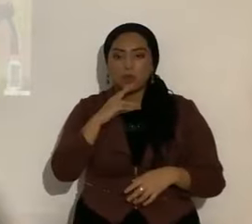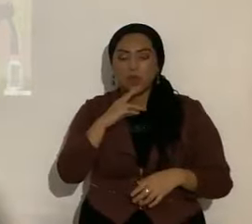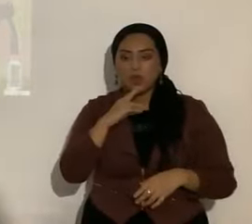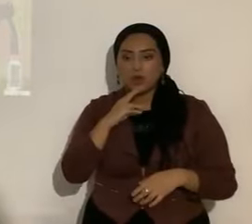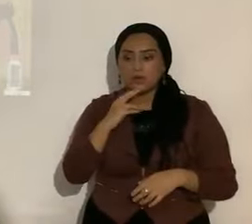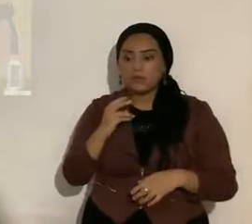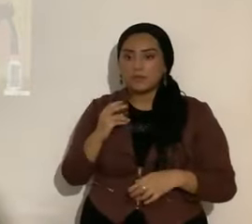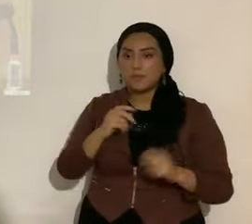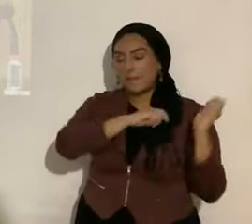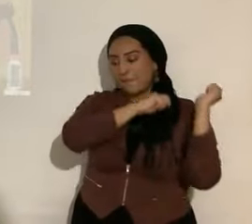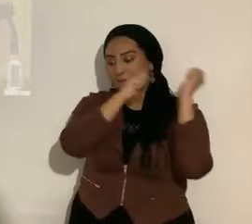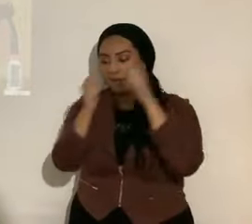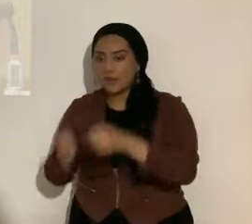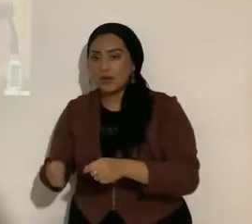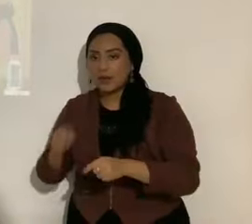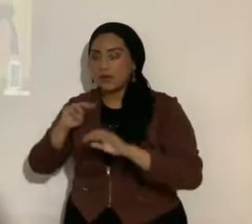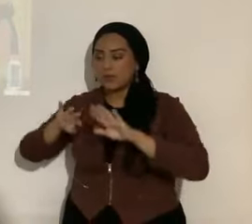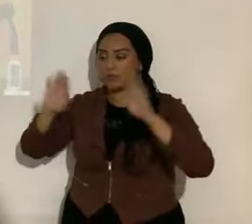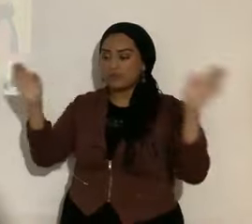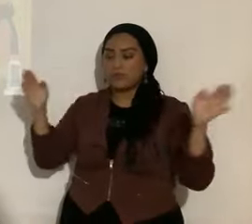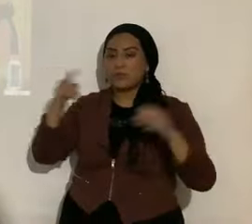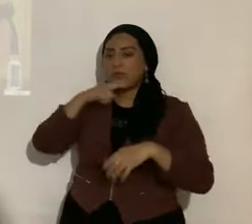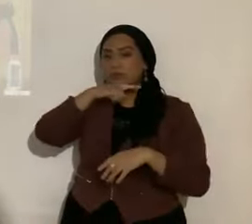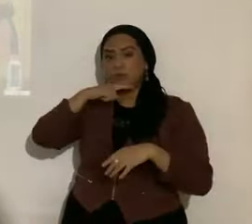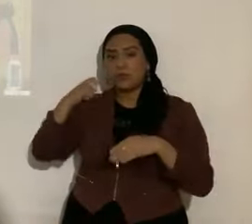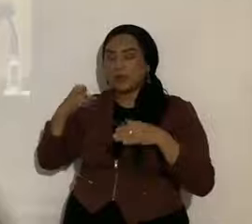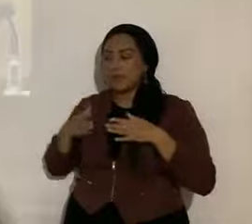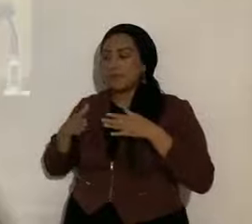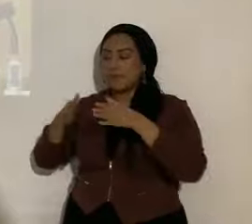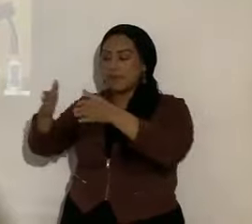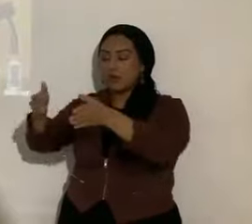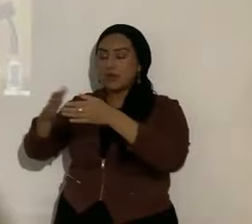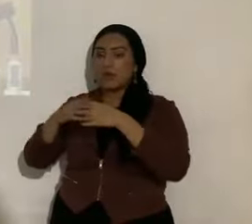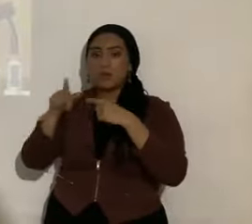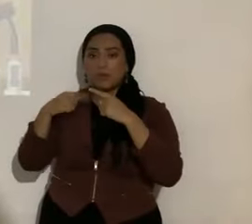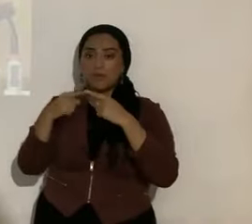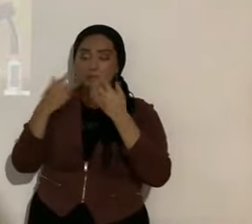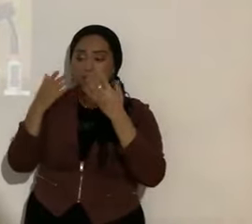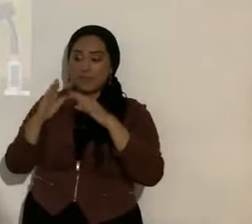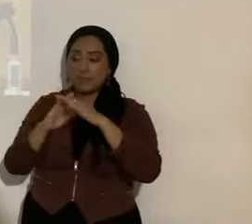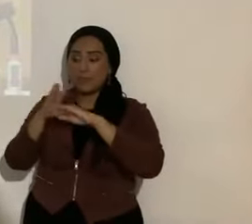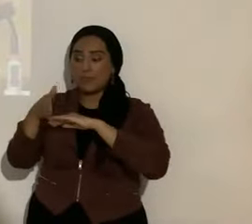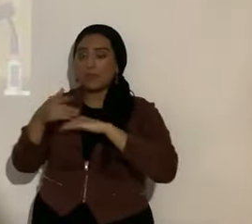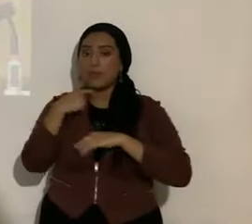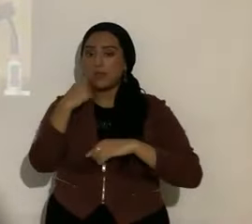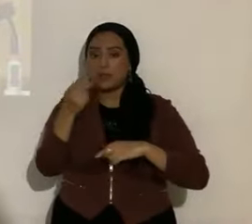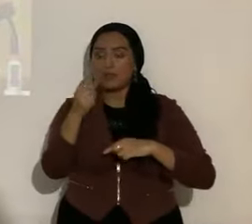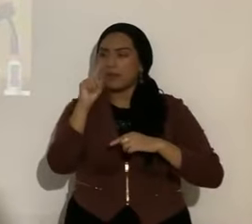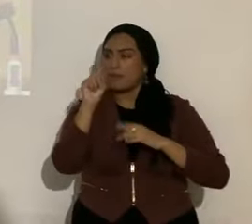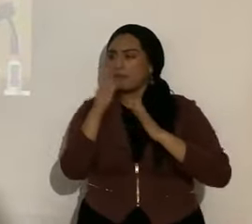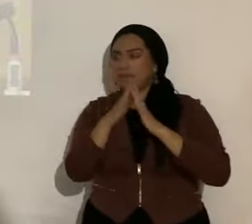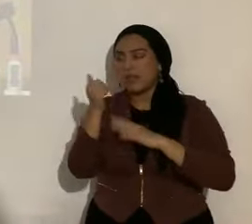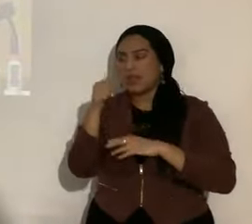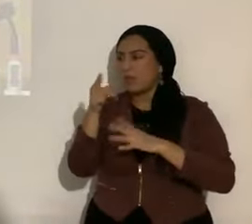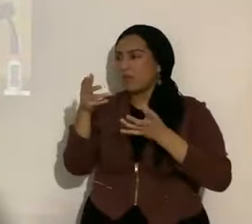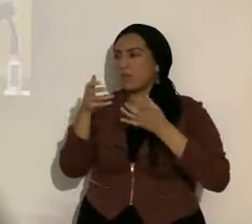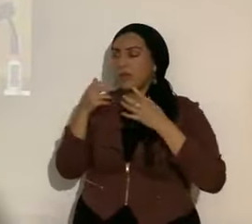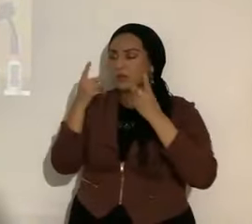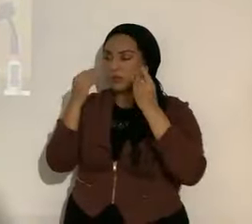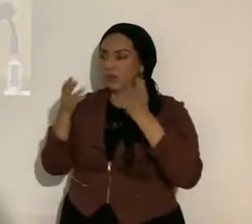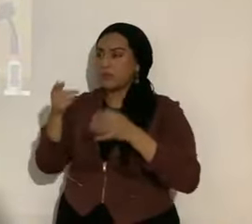apartaron de uno y a otro lado, y pasaron ambos por lo seco. Cuando habían pasado, Elías dijo a Eliseo, pide lo que quieras que